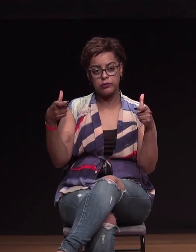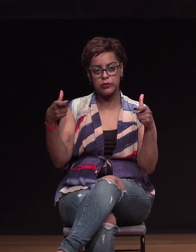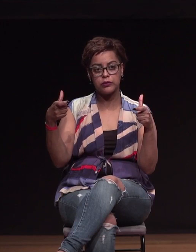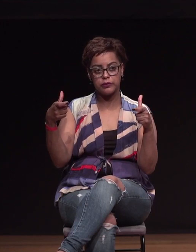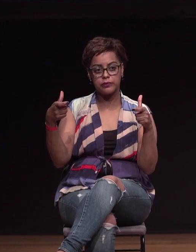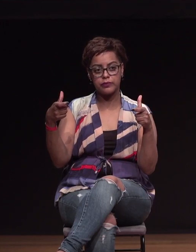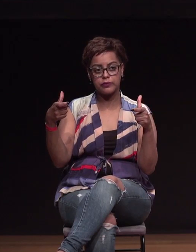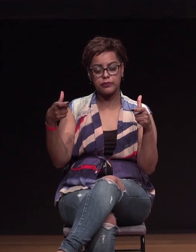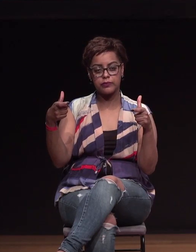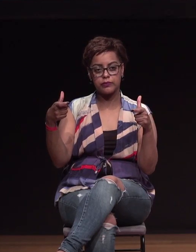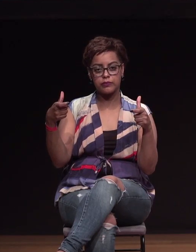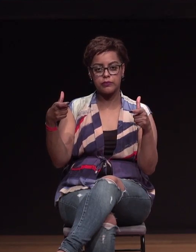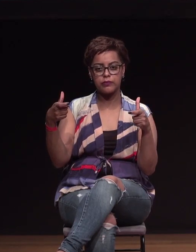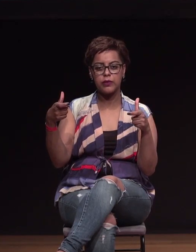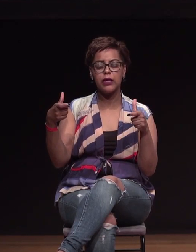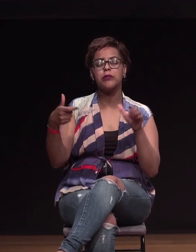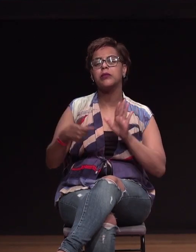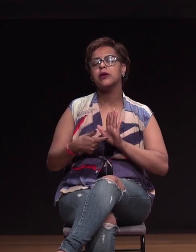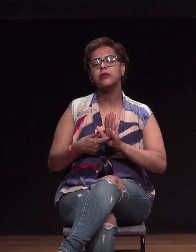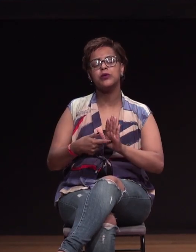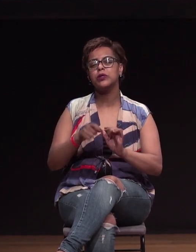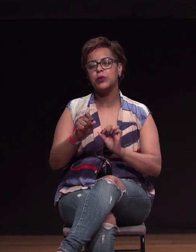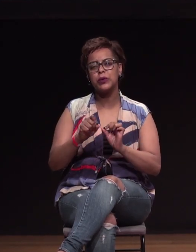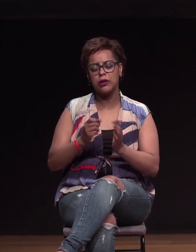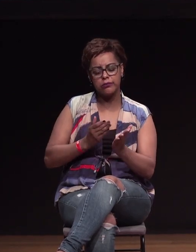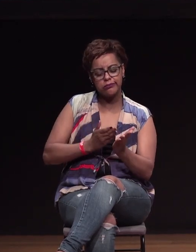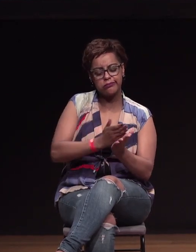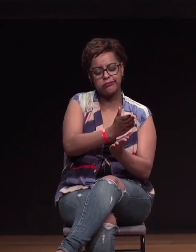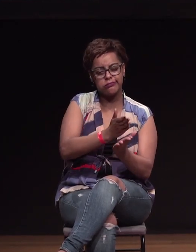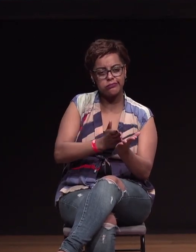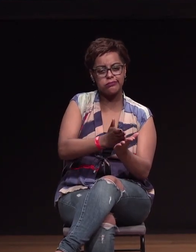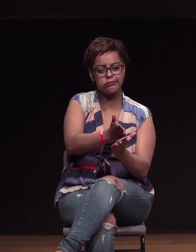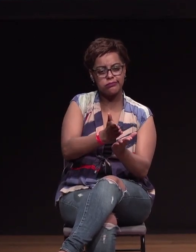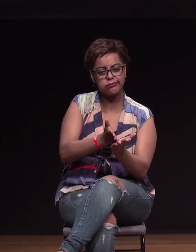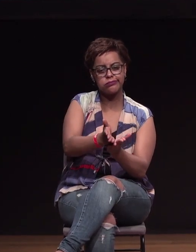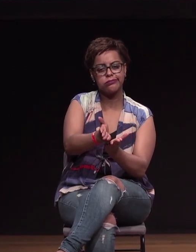para contemplar vários